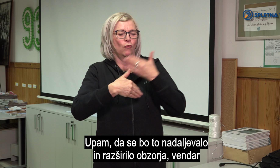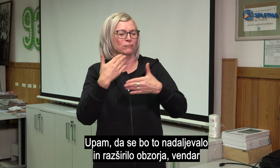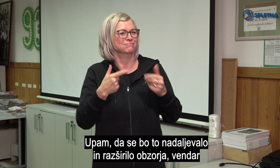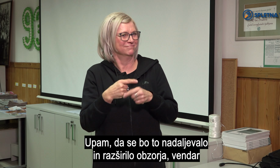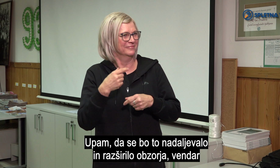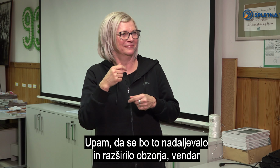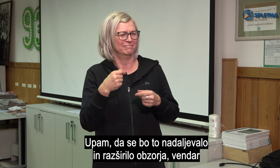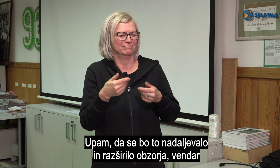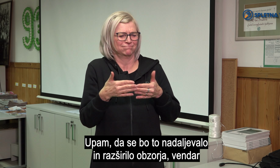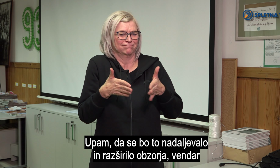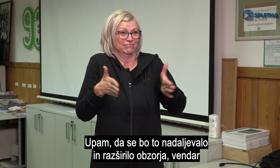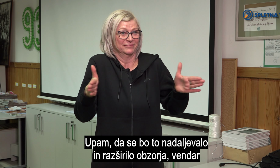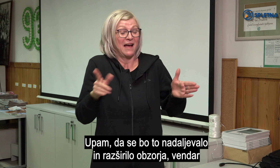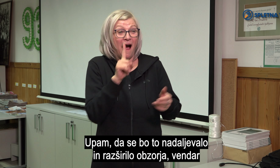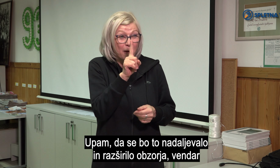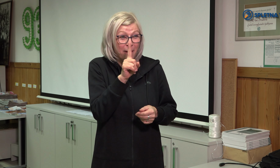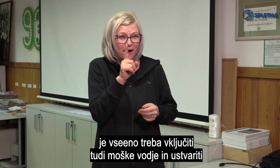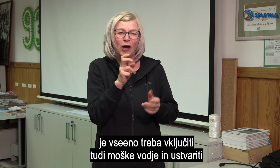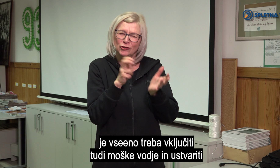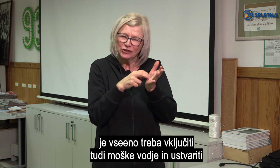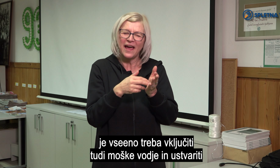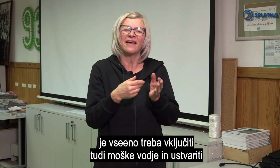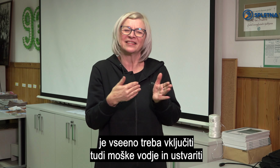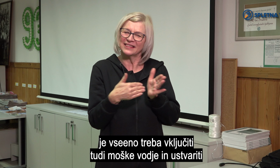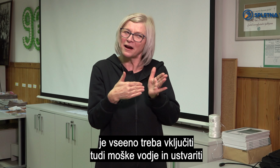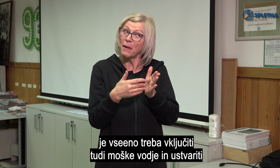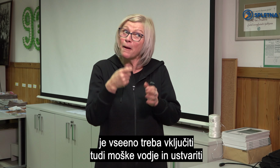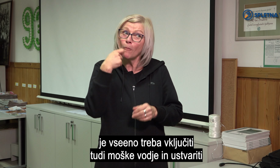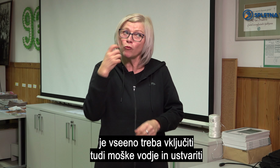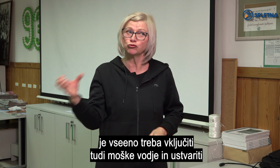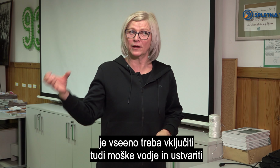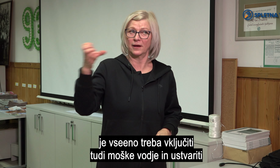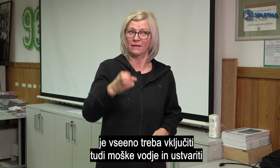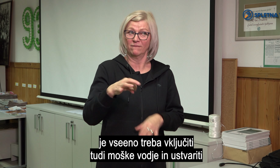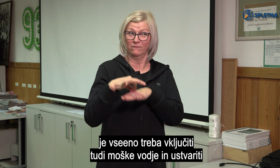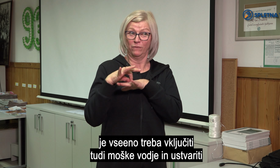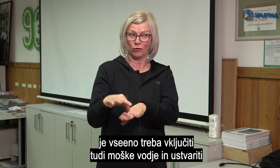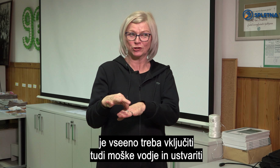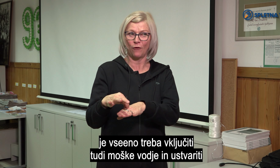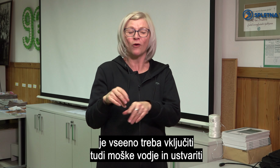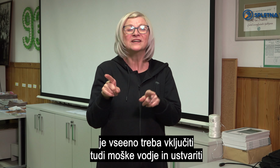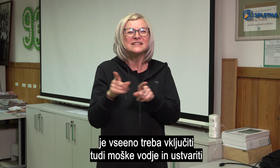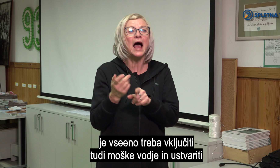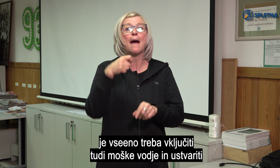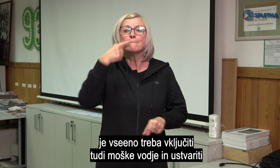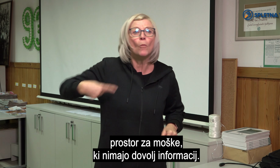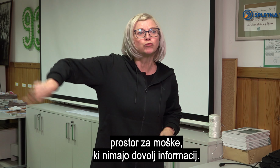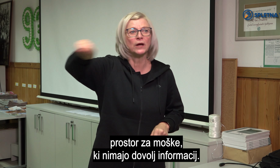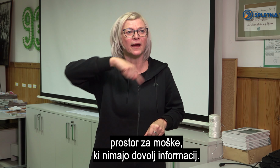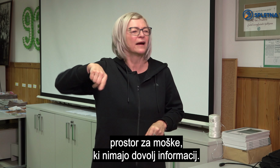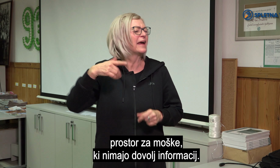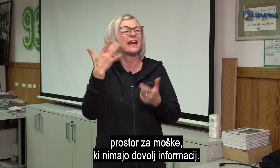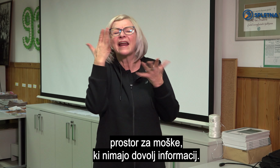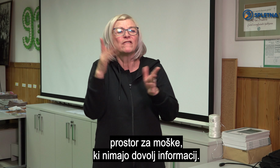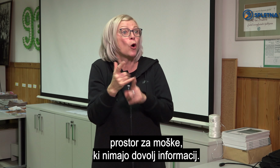Upam, da se bo to nadaljevalo in razširilo obzorje, vendar je vseeno treba vključiti tudi moške vodje in ustvariti prostor za moške, ki nimajo